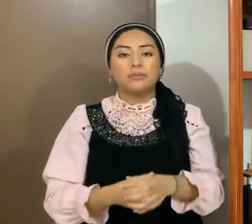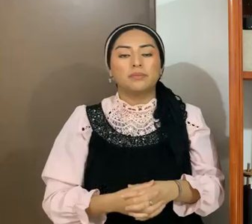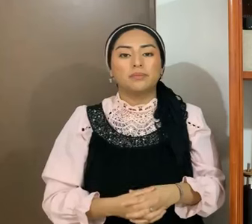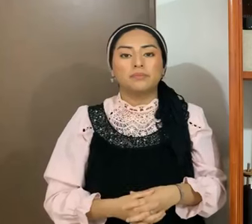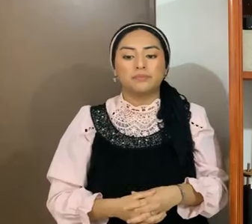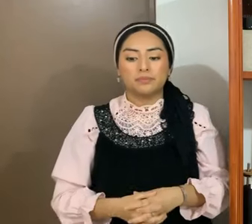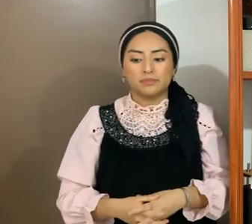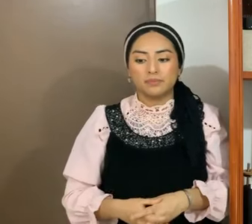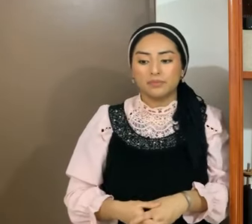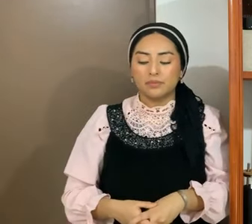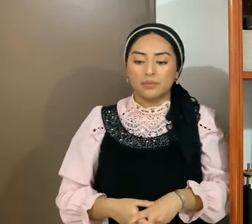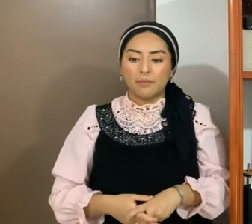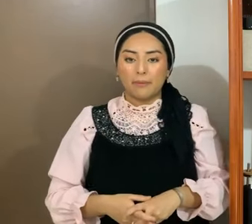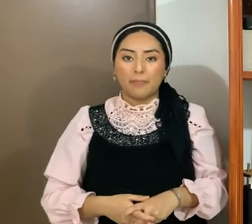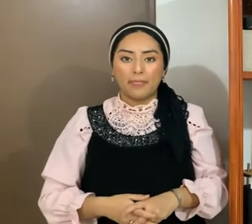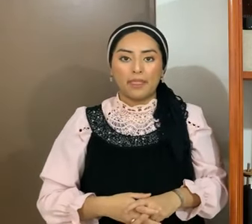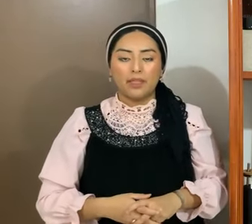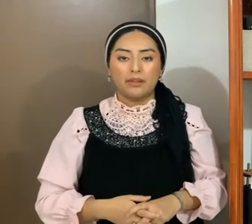voluntad de Yahweh.